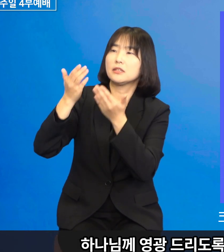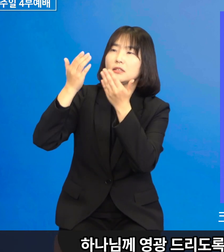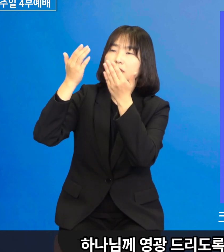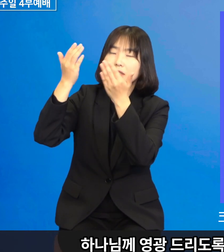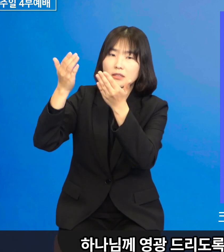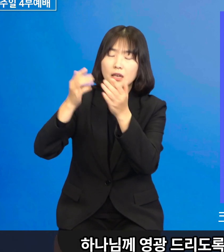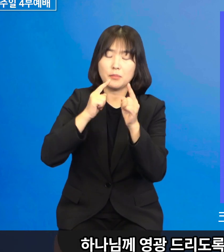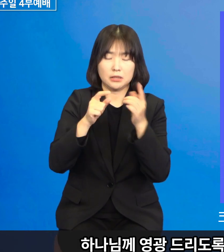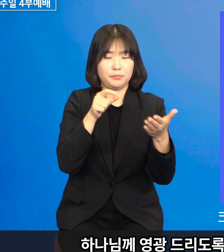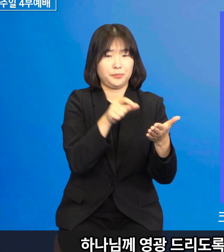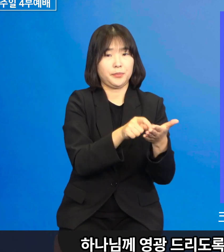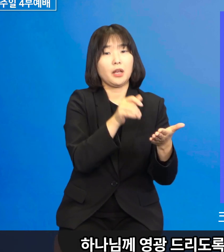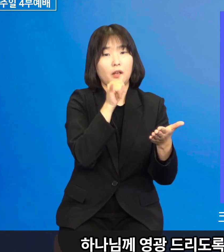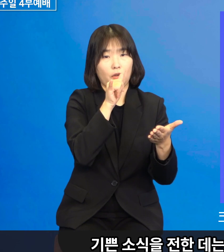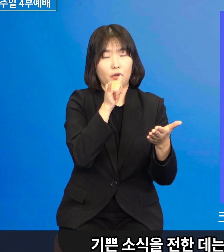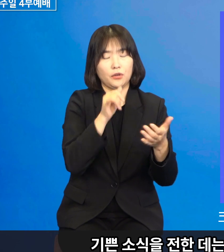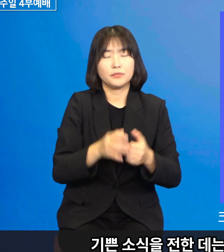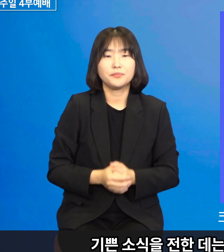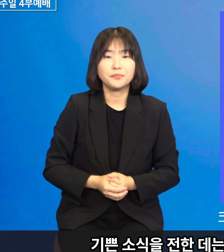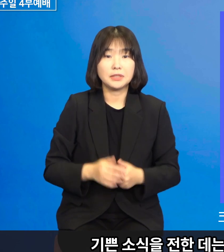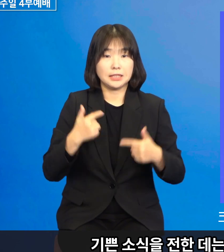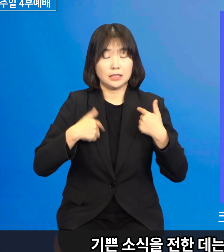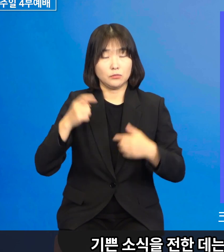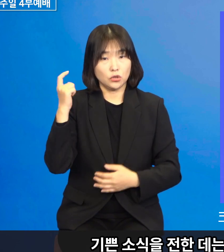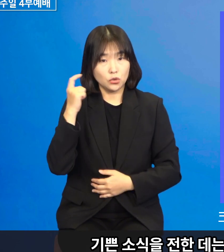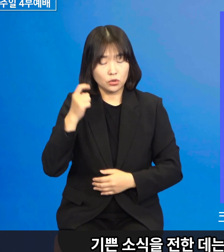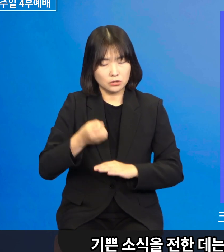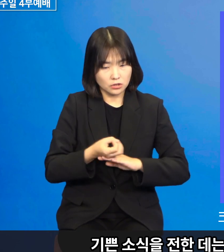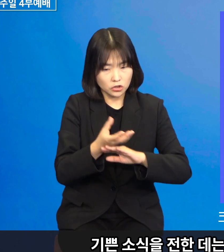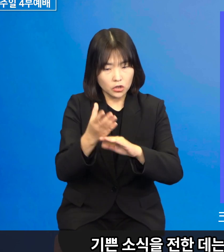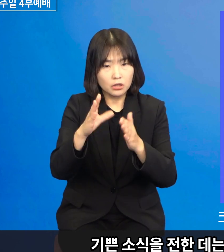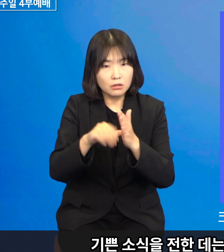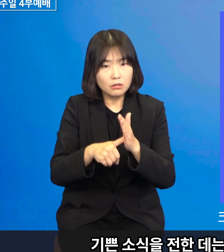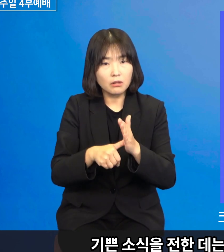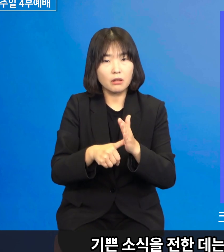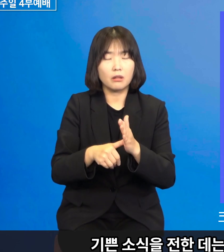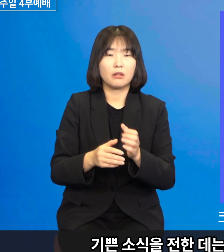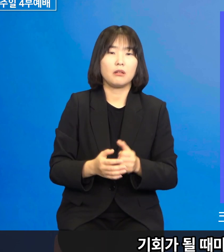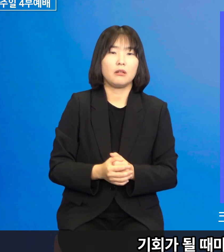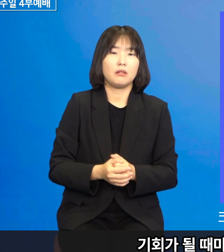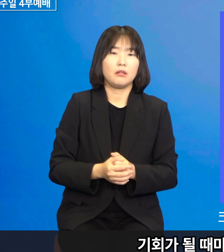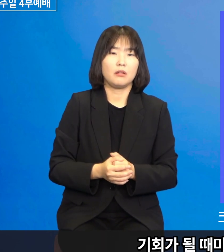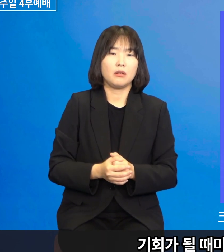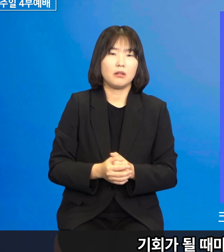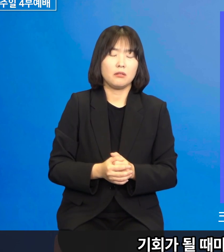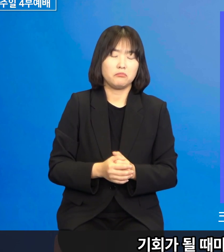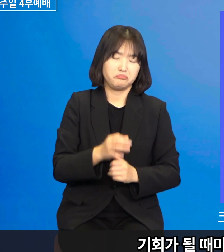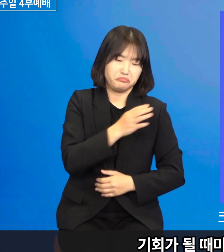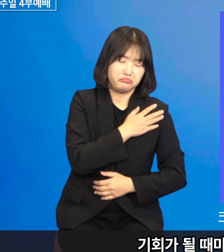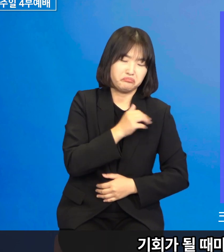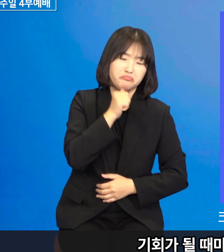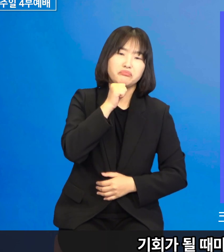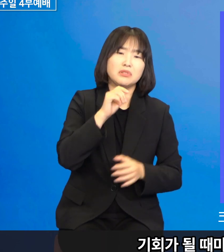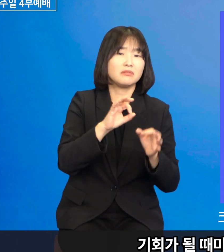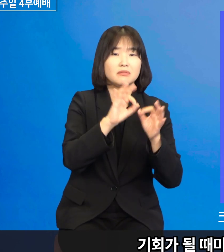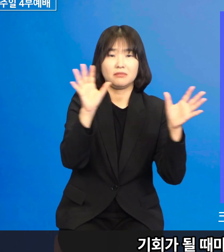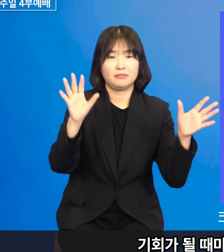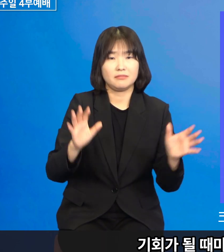하신다고 말씀을 하셨어요. 기쁜 소식을 전하는 데는 빈부귀천이 없는 것이죠. 기회가 될 때마다 전해야